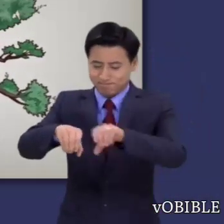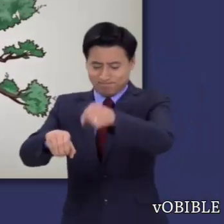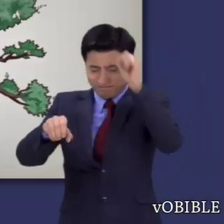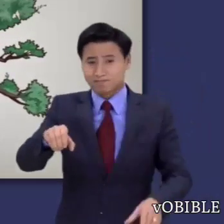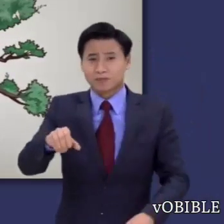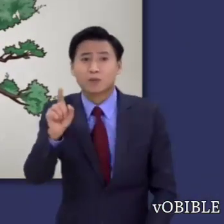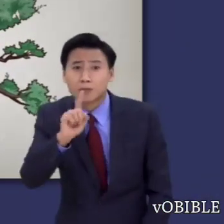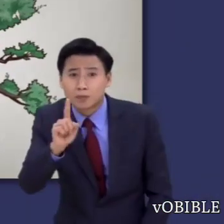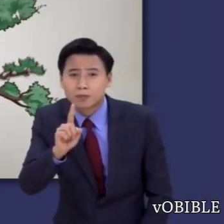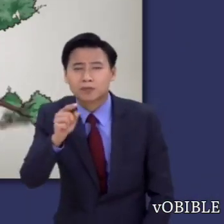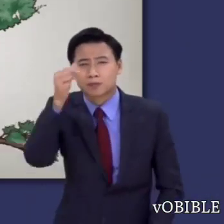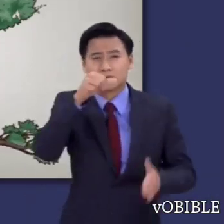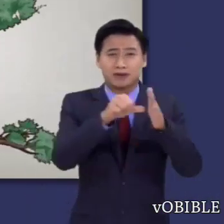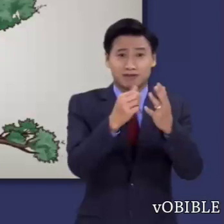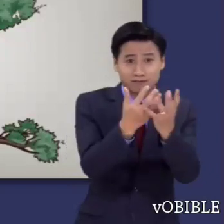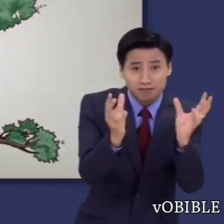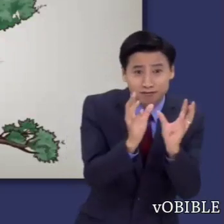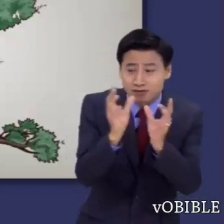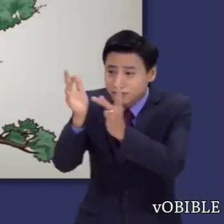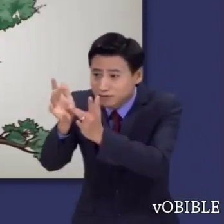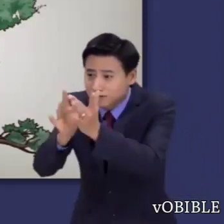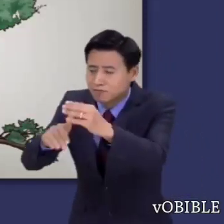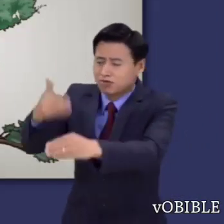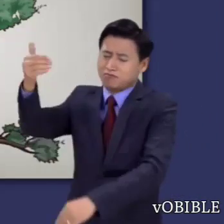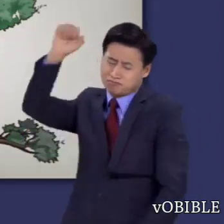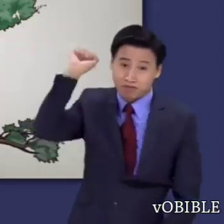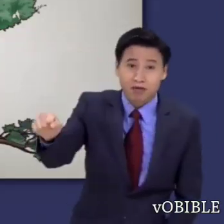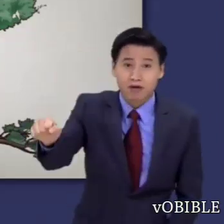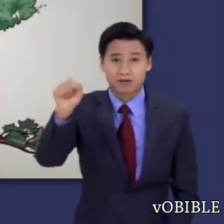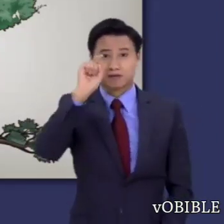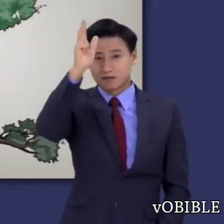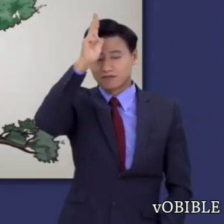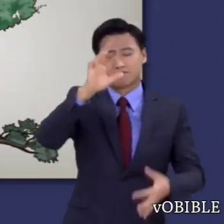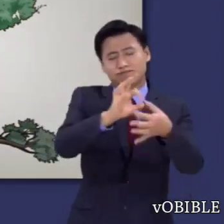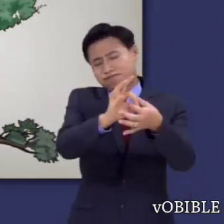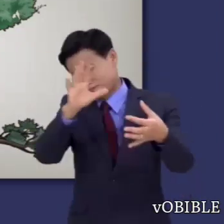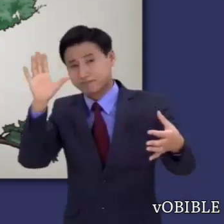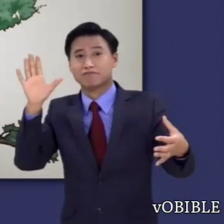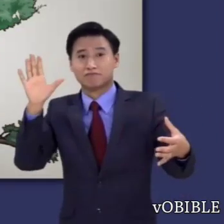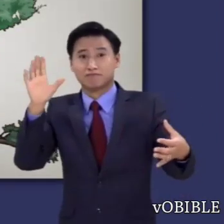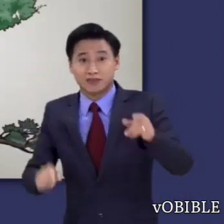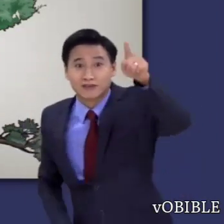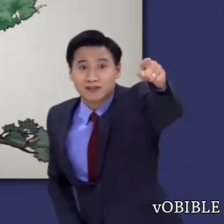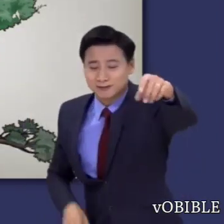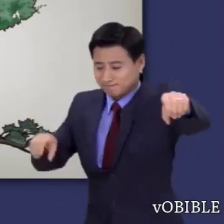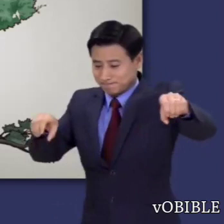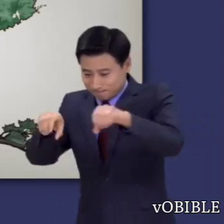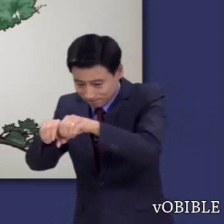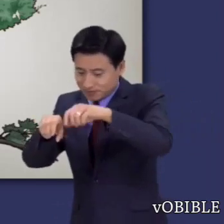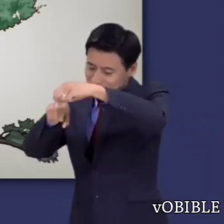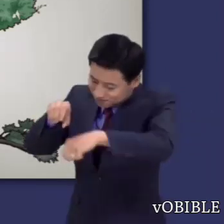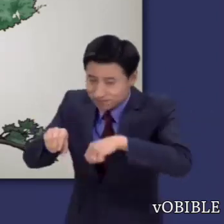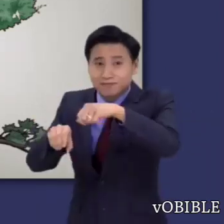比喻中被折下的枝子，非犹太裔的基督徒则是比喻中野生的橄榄枝子，被